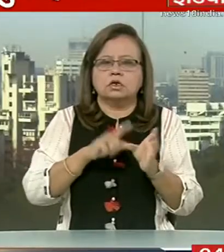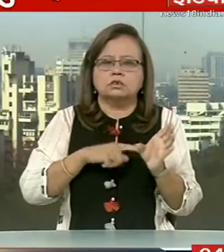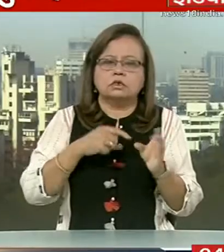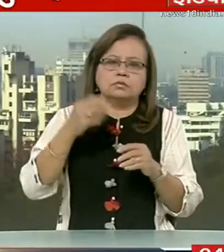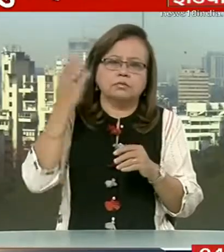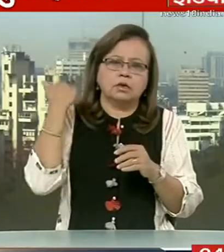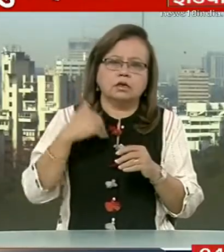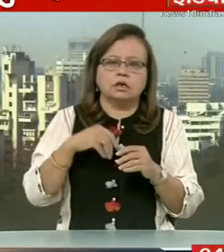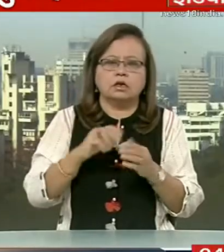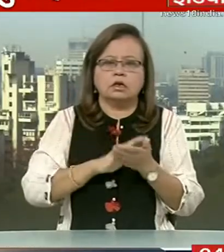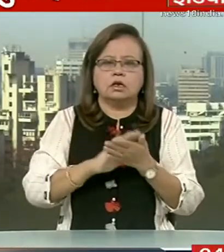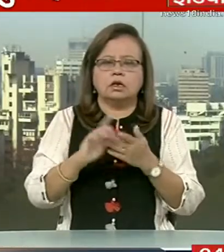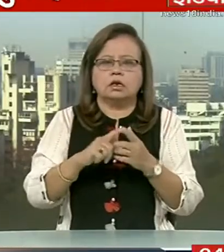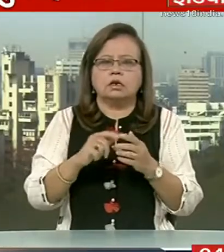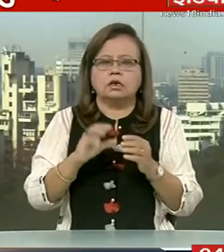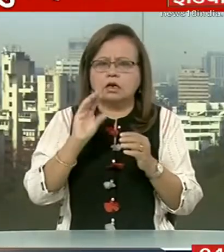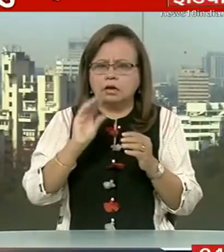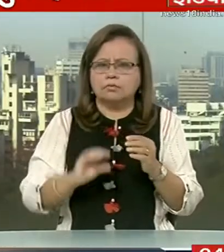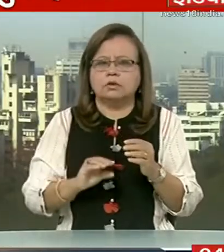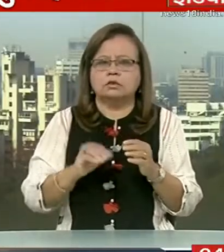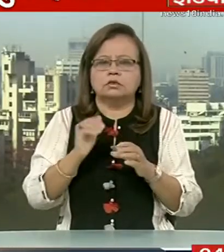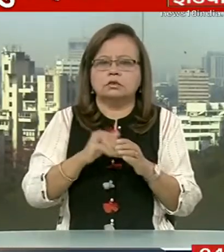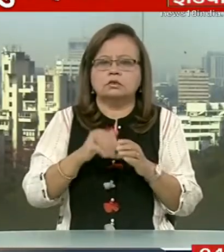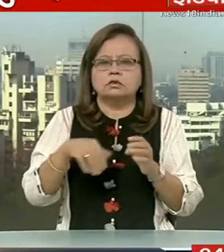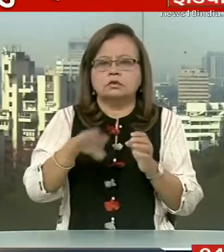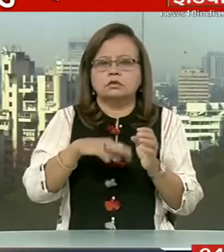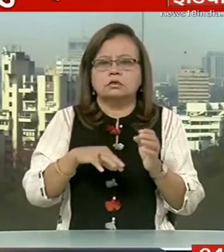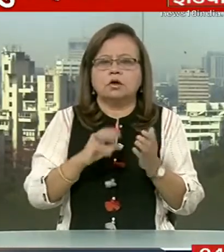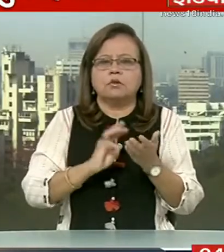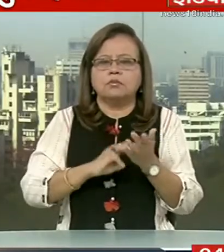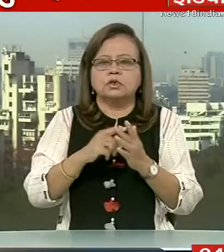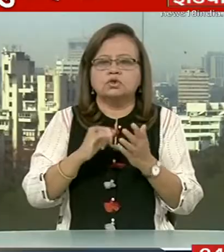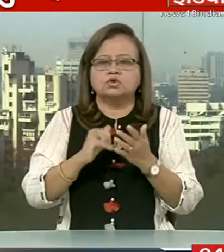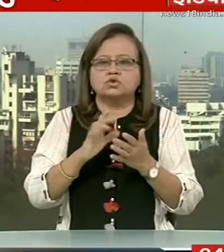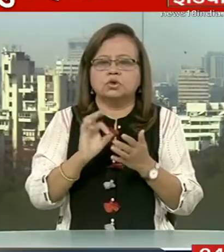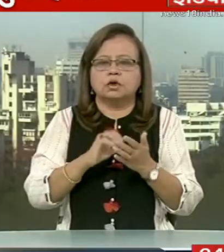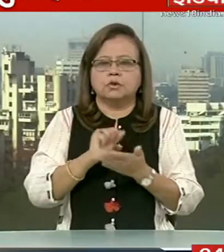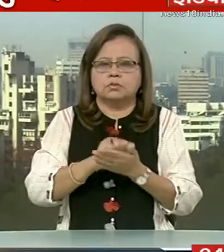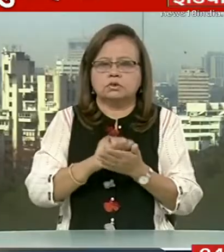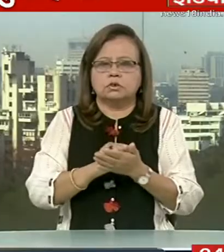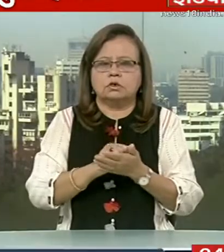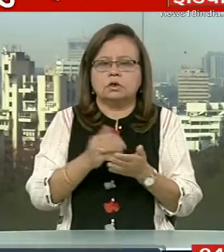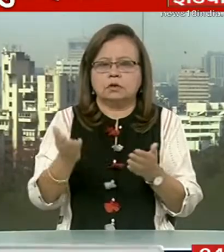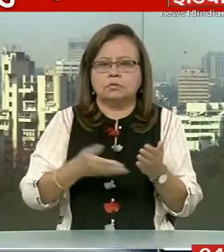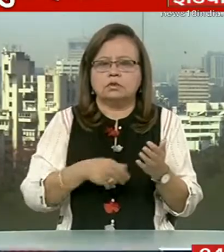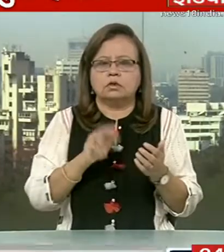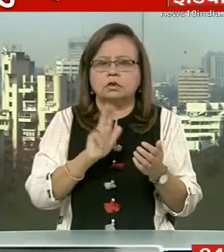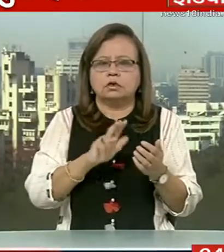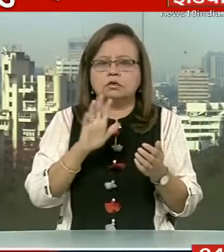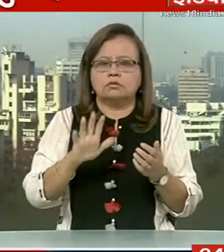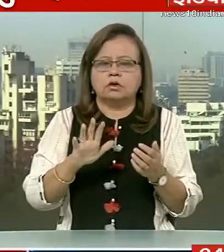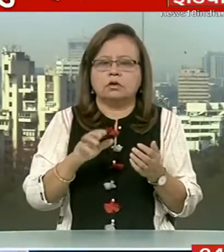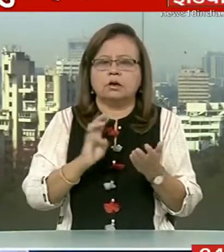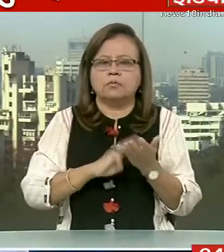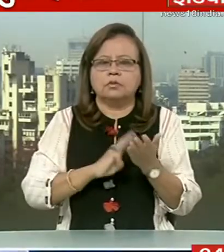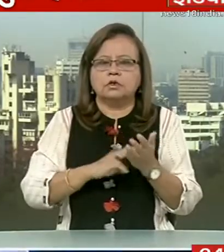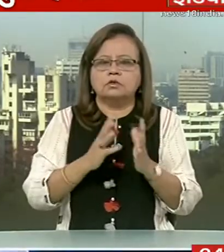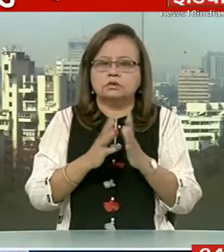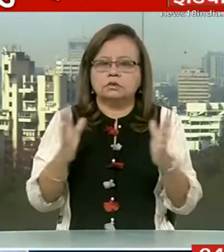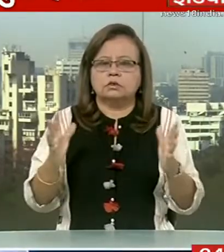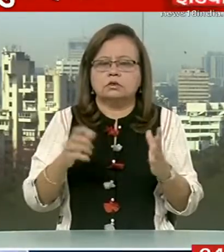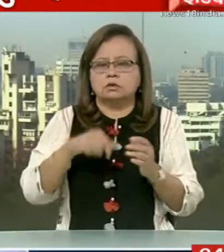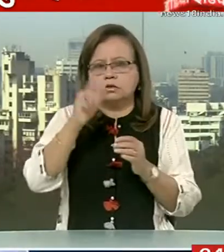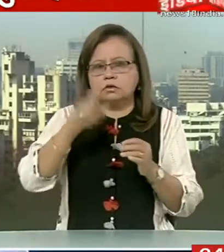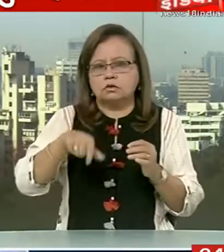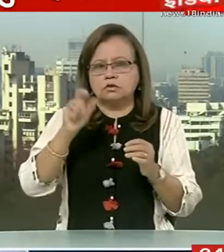साल पहले हिलेरी क्लिंटन के लिए बहुत कम मतदान करने वाले राज्य मिनेसोटा में प्रचार किया अब तक 85 मिलियन से अधिक